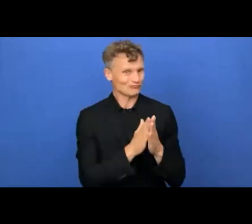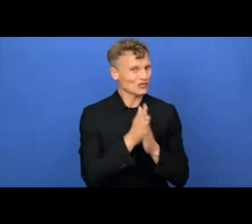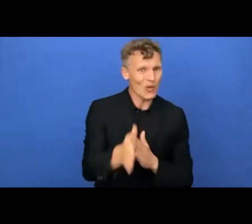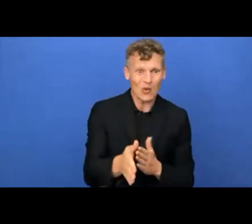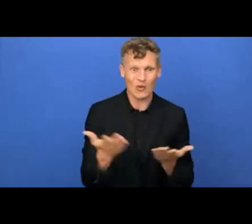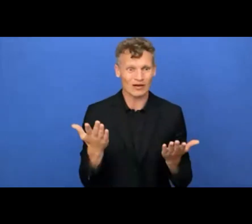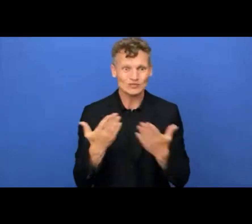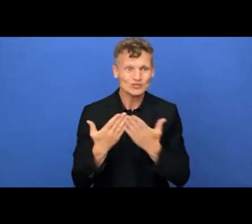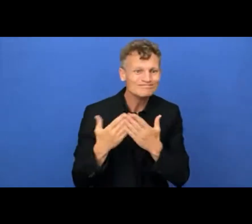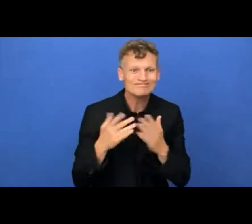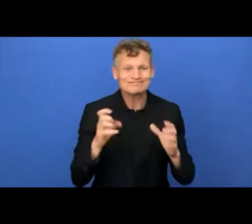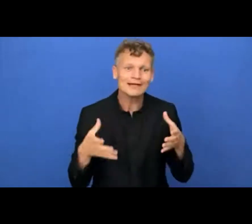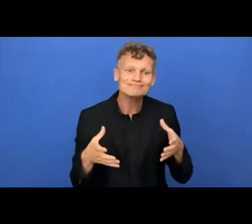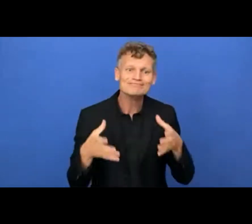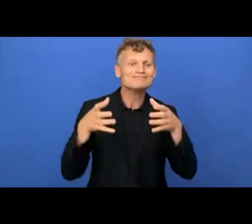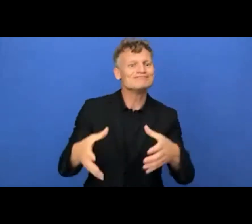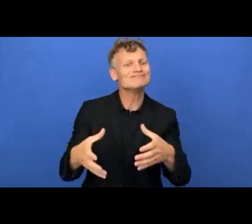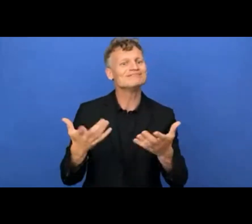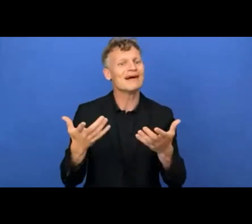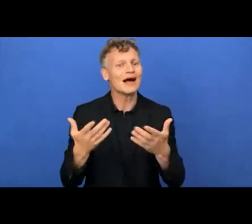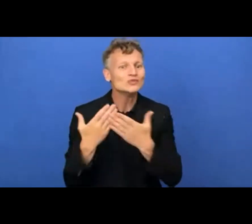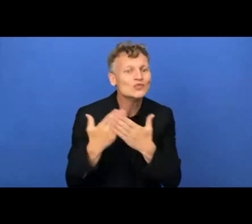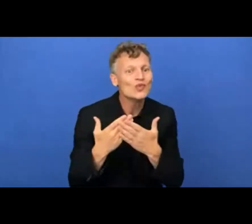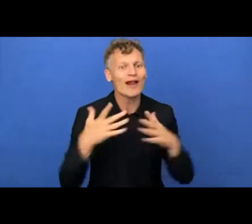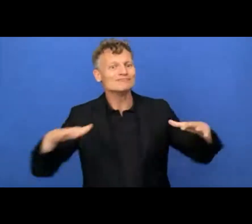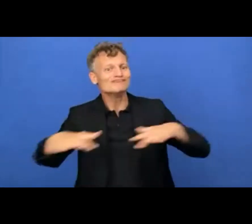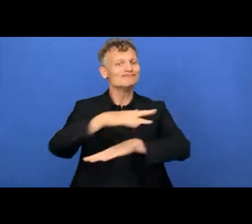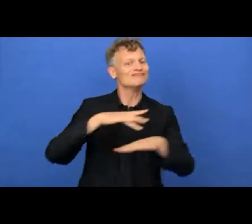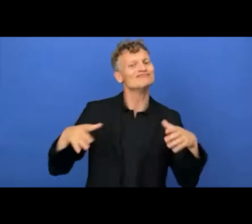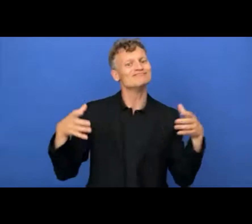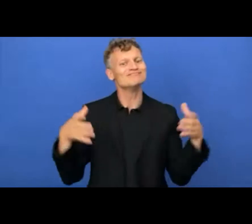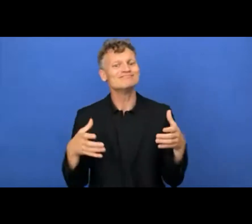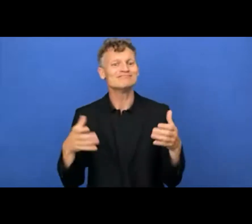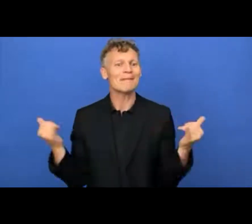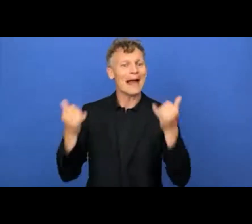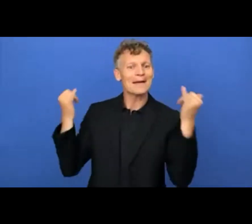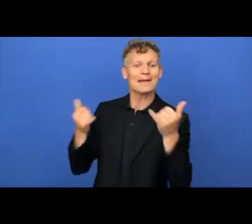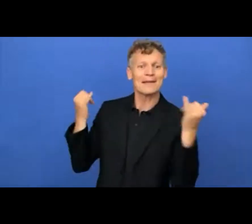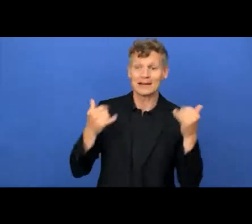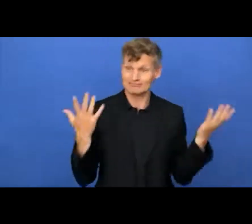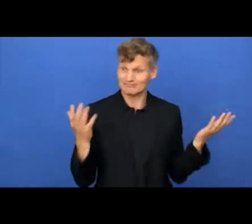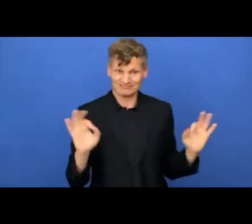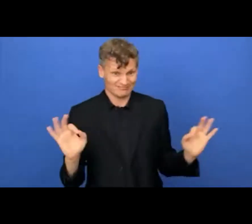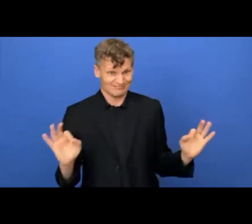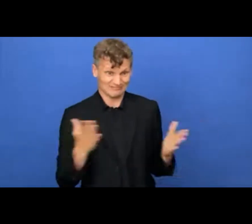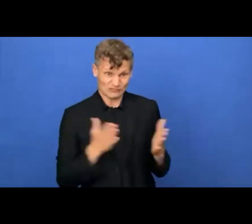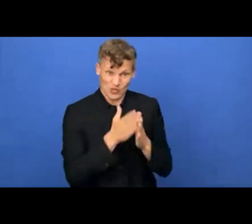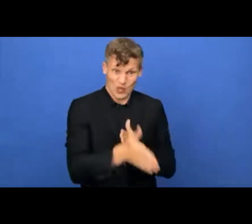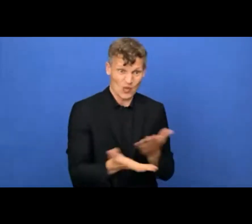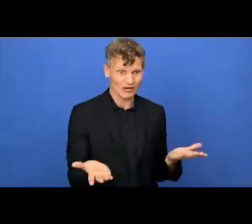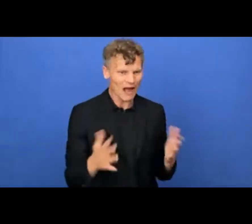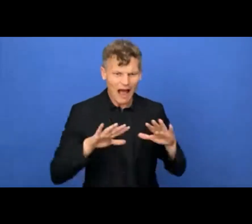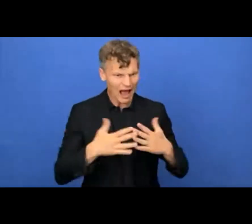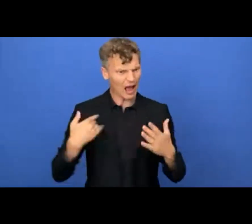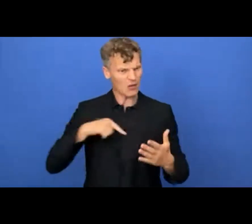besoin d'un soutien complémentaire pour pouvoir se rendre à l'école? Comment nous, en tant que communauté d'éducateurs, pouvons-nous faire en sorte que ceci